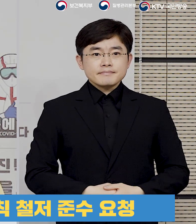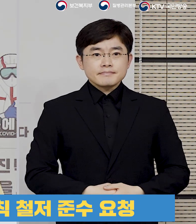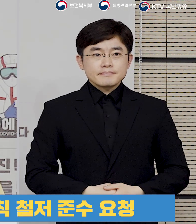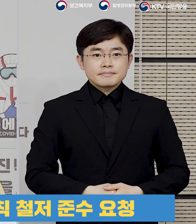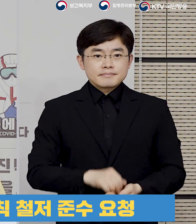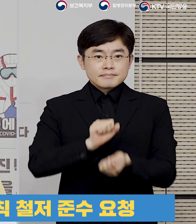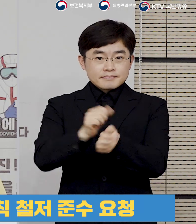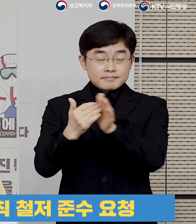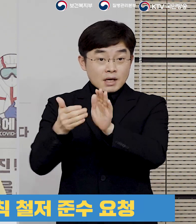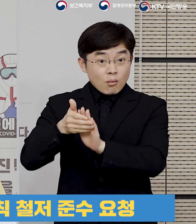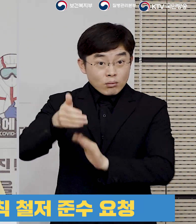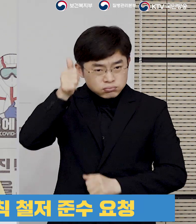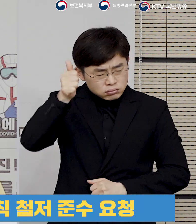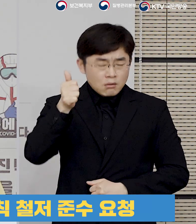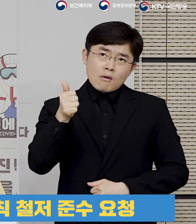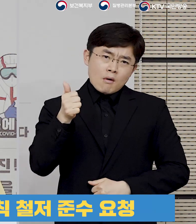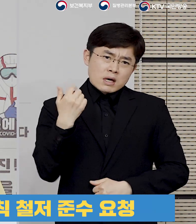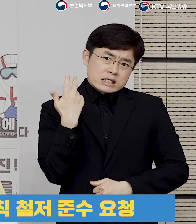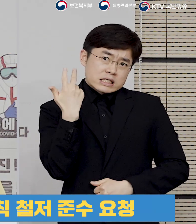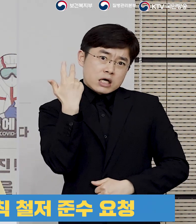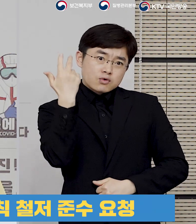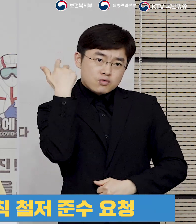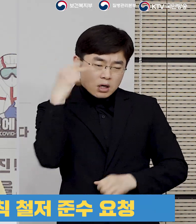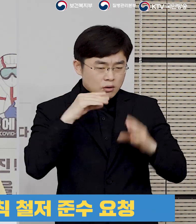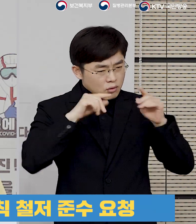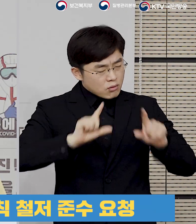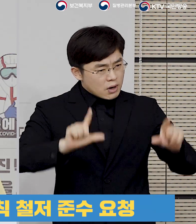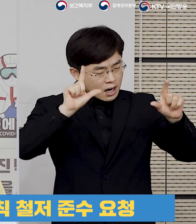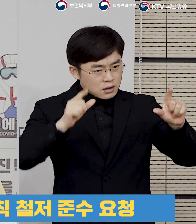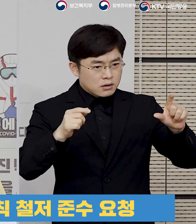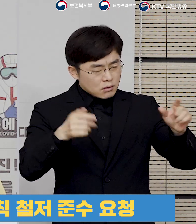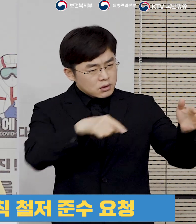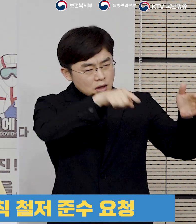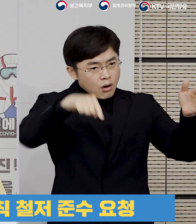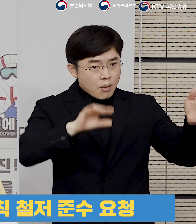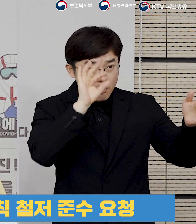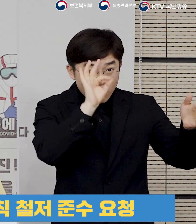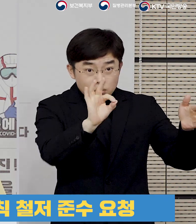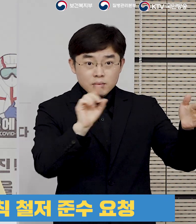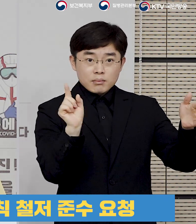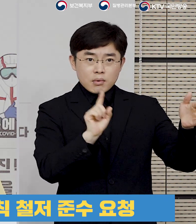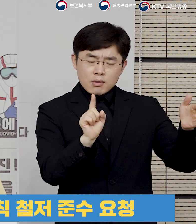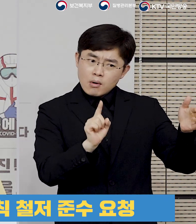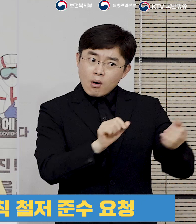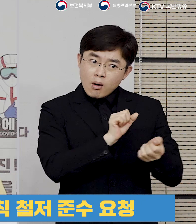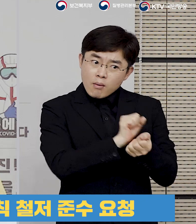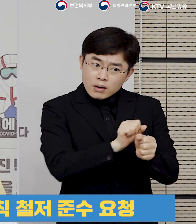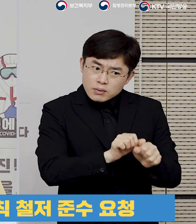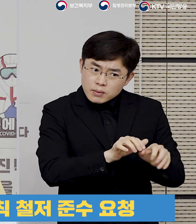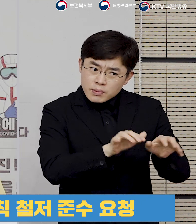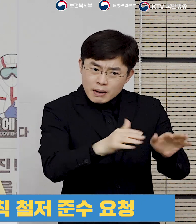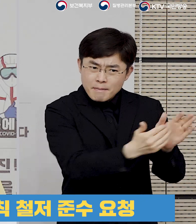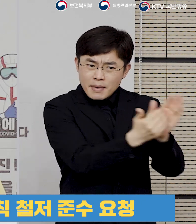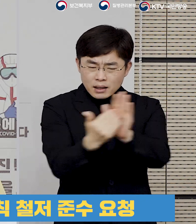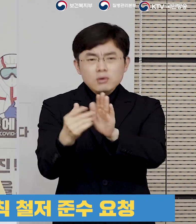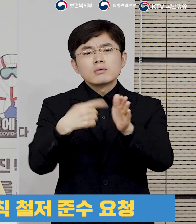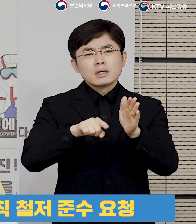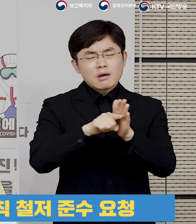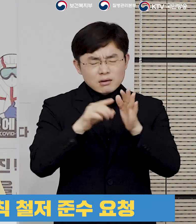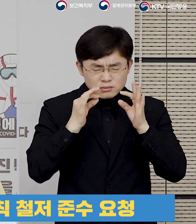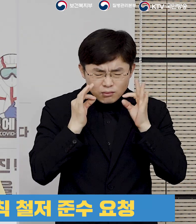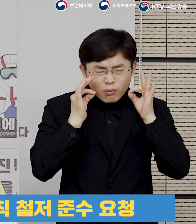바랍니다. 방역당국은 지난 주말의 영향을 면밀히 살펴보며 향후 감염이 추가적으로 확산되지